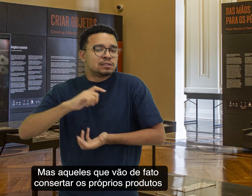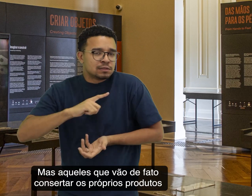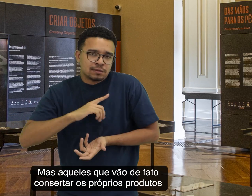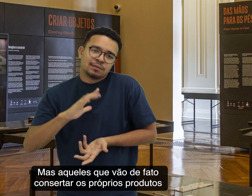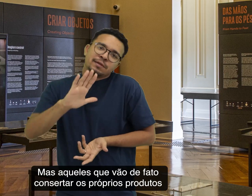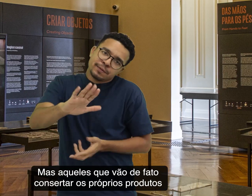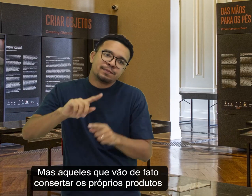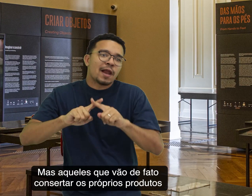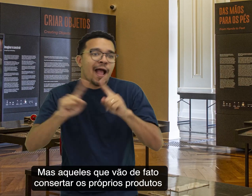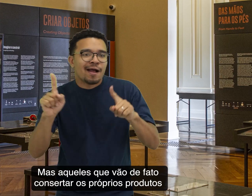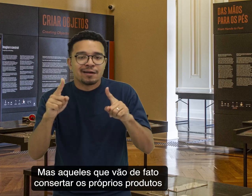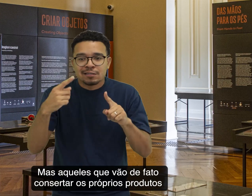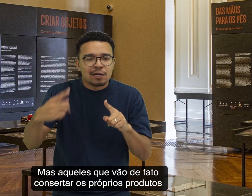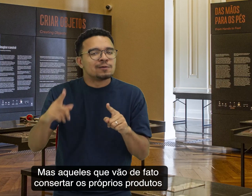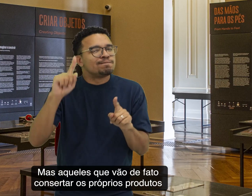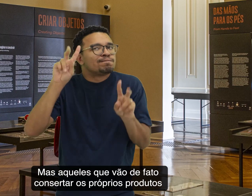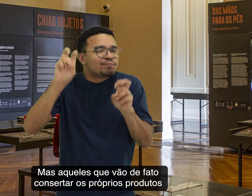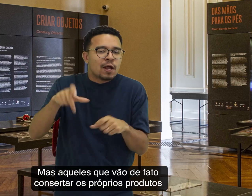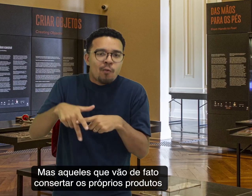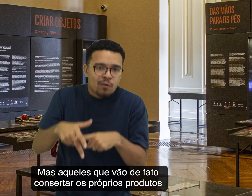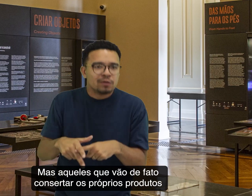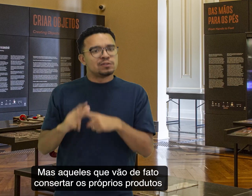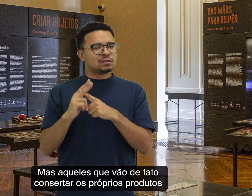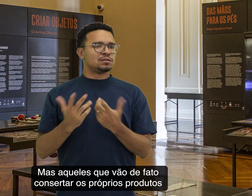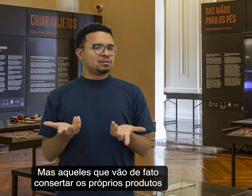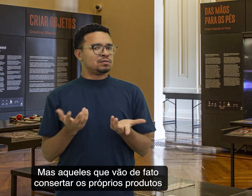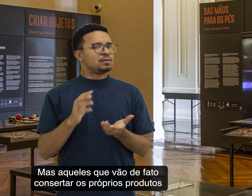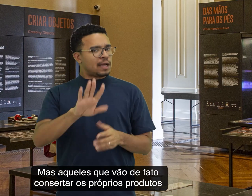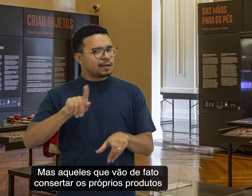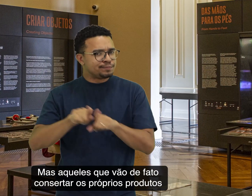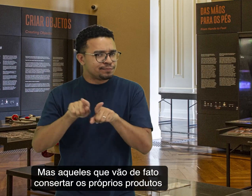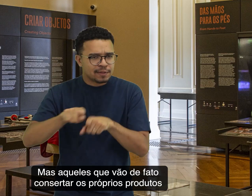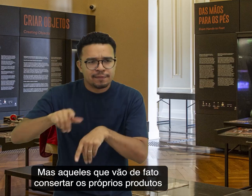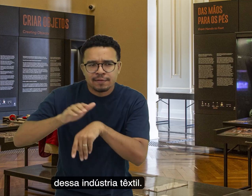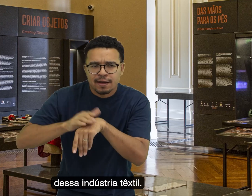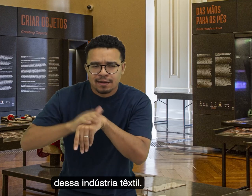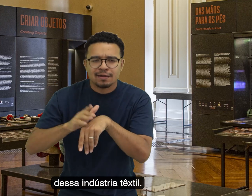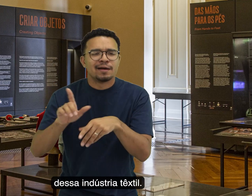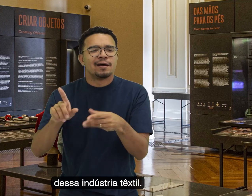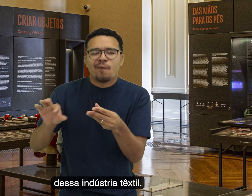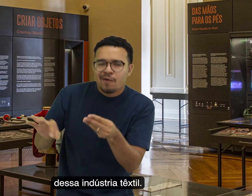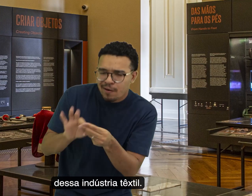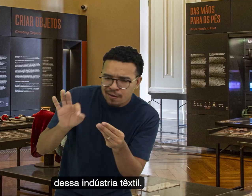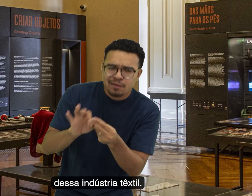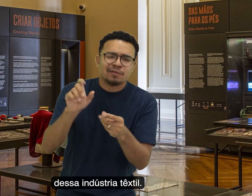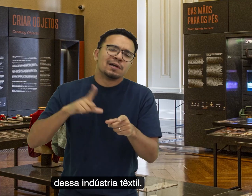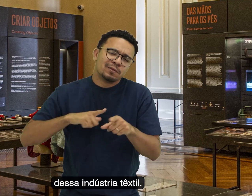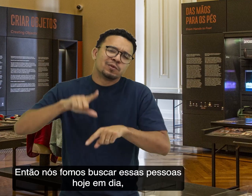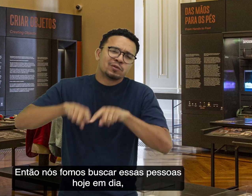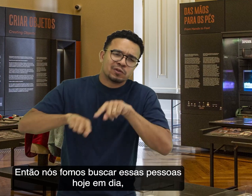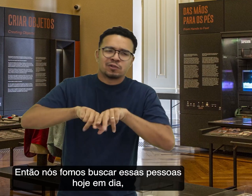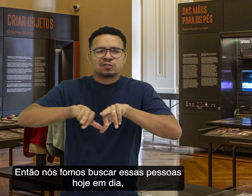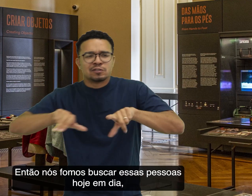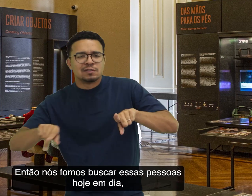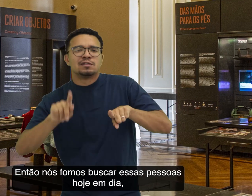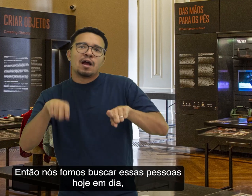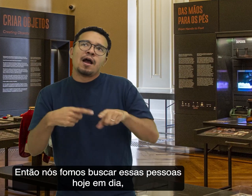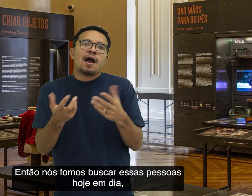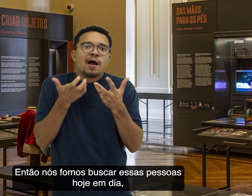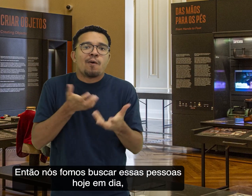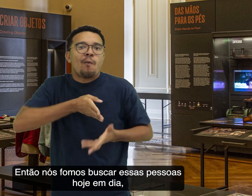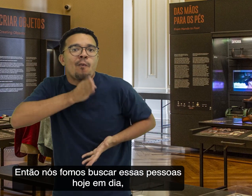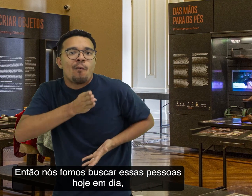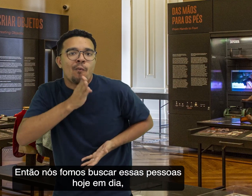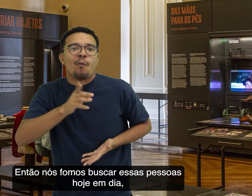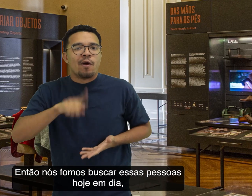industrializada, mas aqueles que vão de fato consertar os próprios produtos dessa indústria têxtil. Então